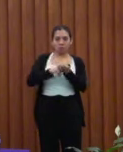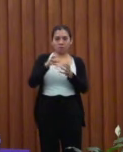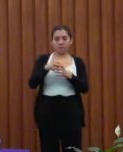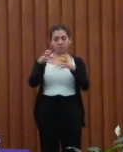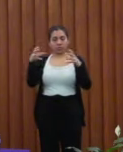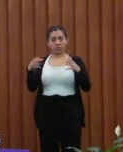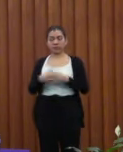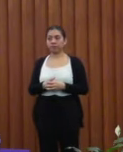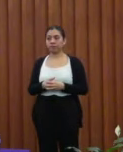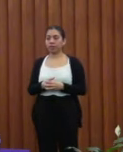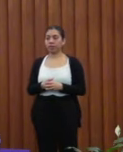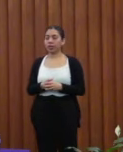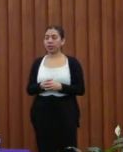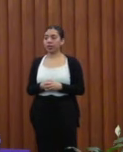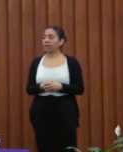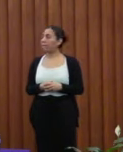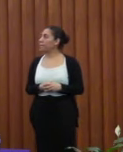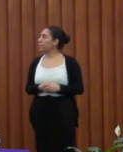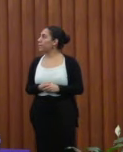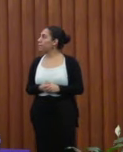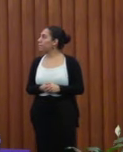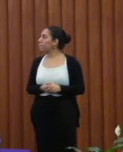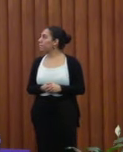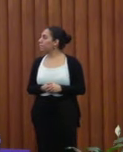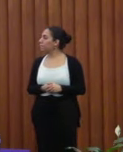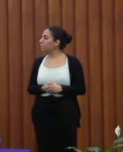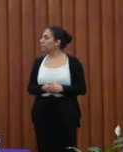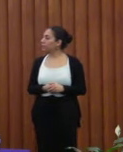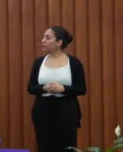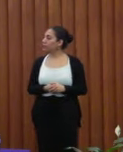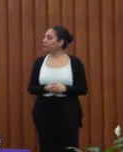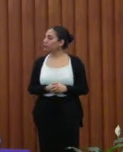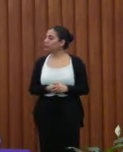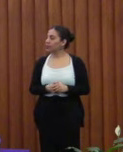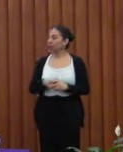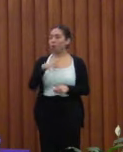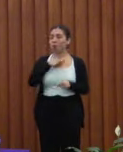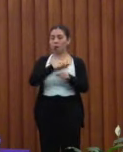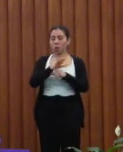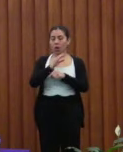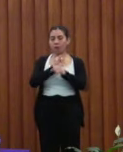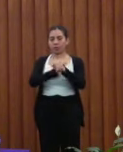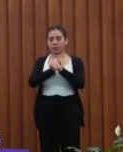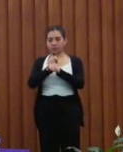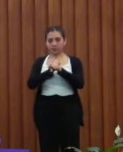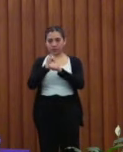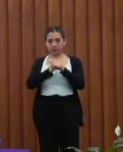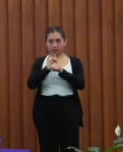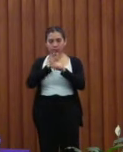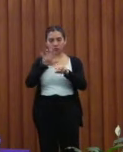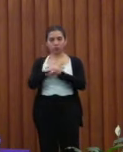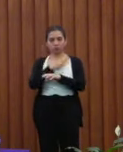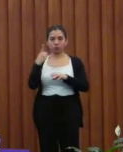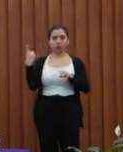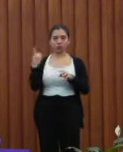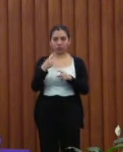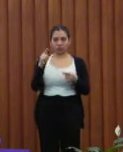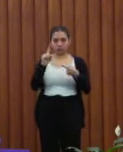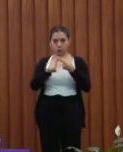Las líneas de investigación, sigue apareciendo el crimen pasional como línea de investigación en muchos